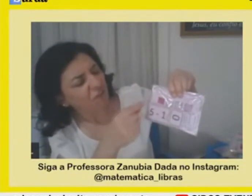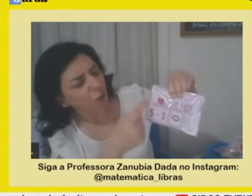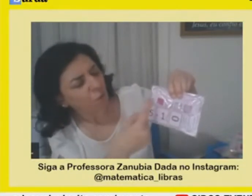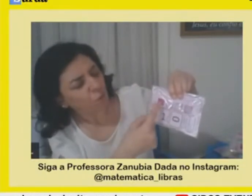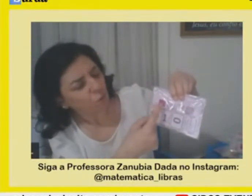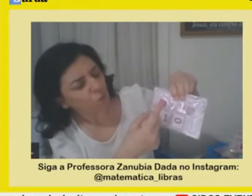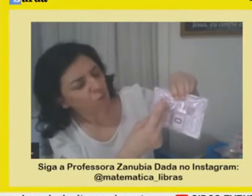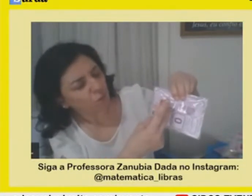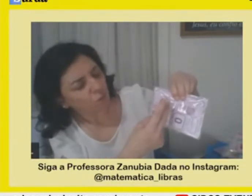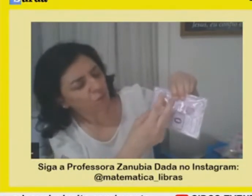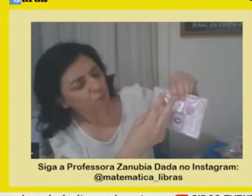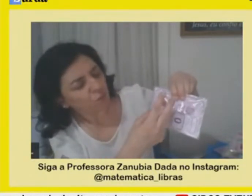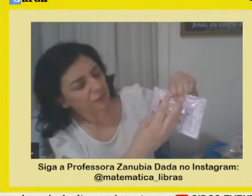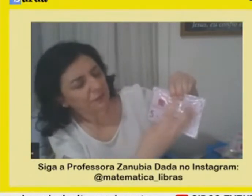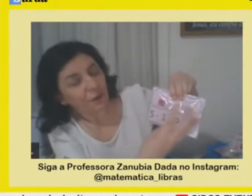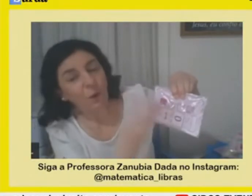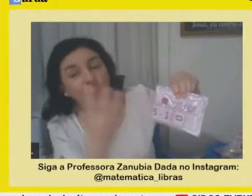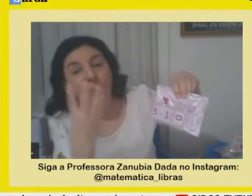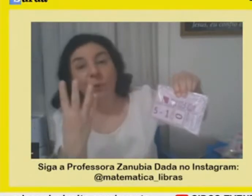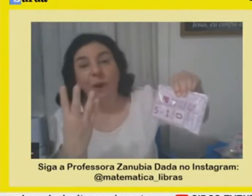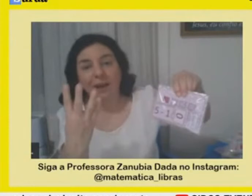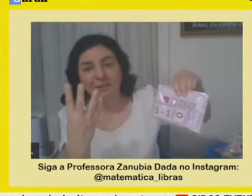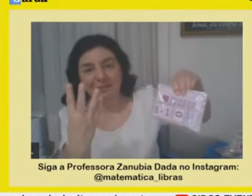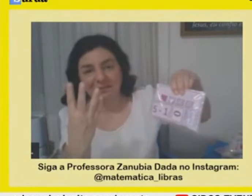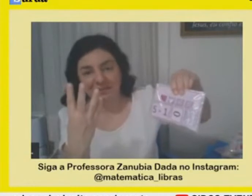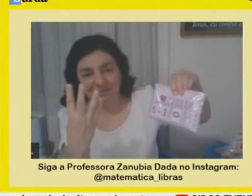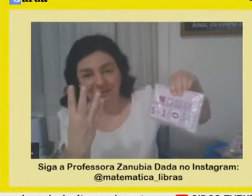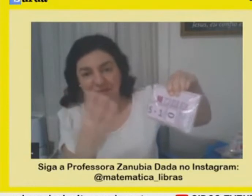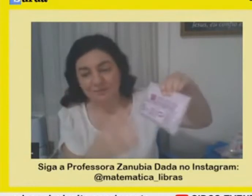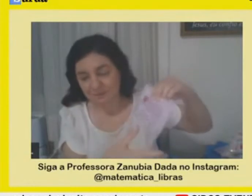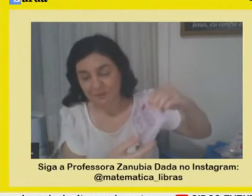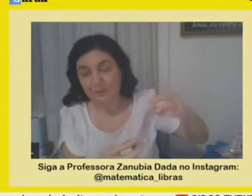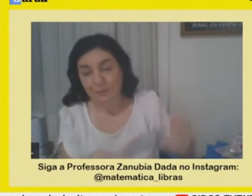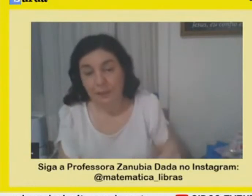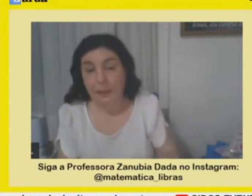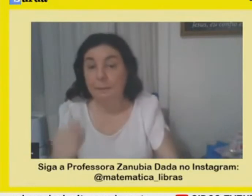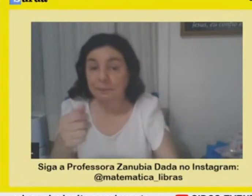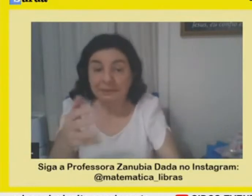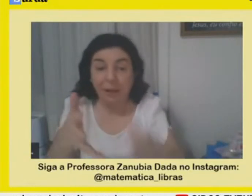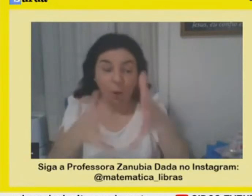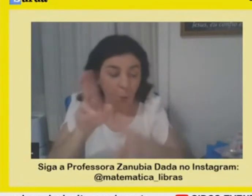Tira esse 1. Quantos que sobrou? 4.